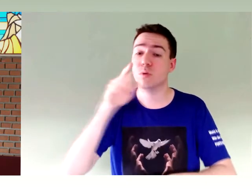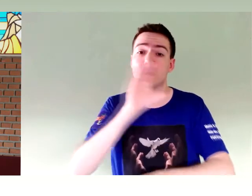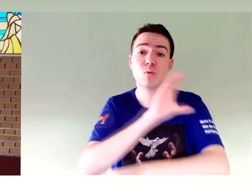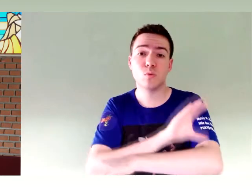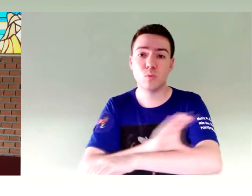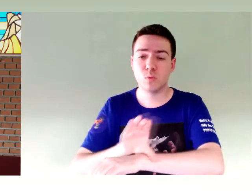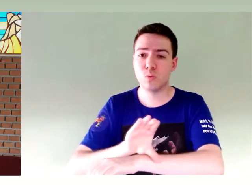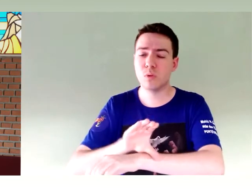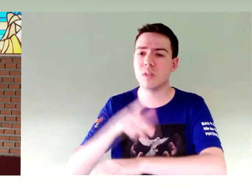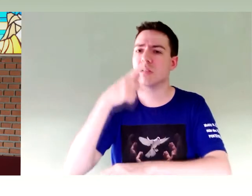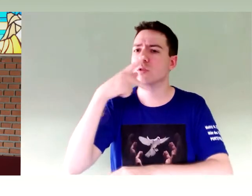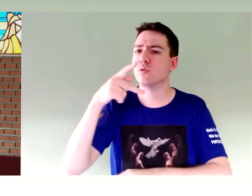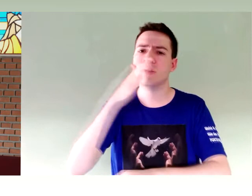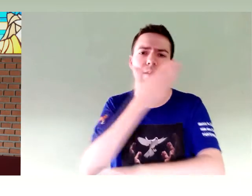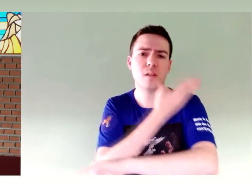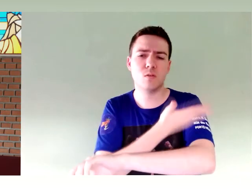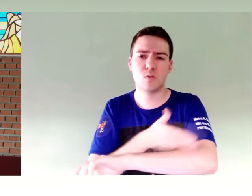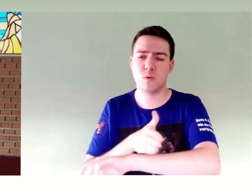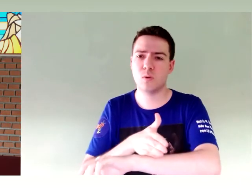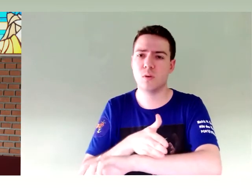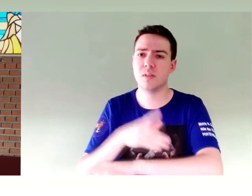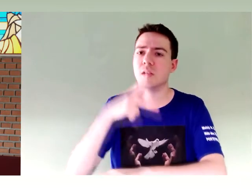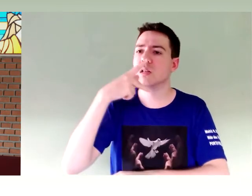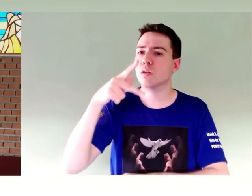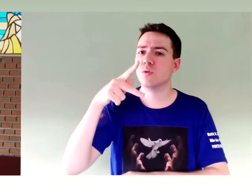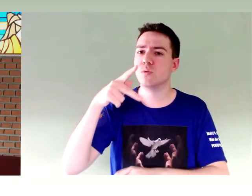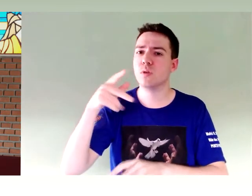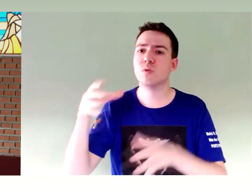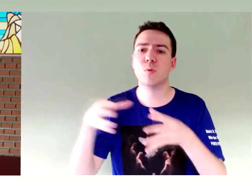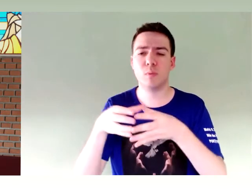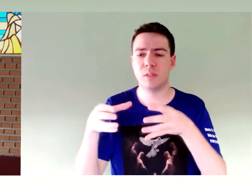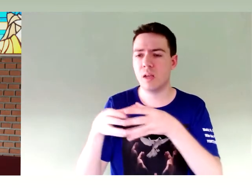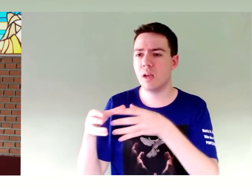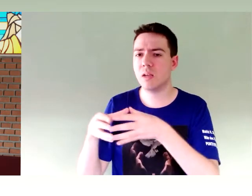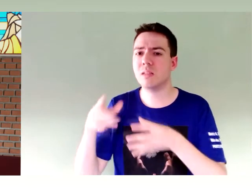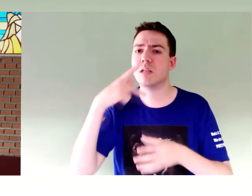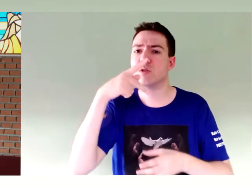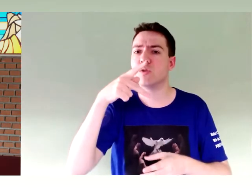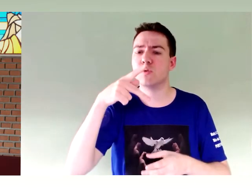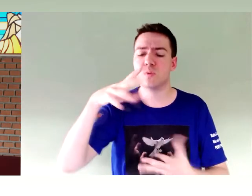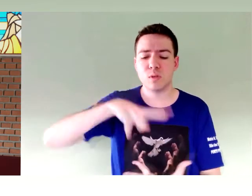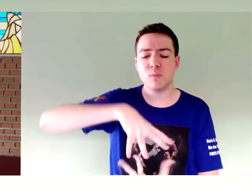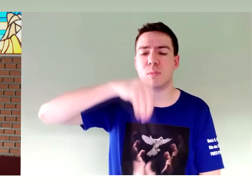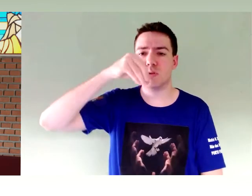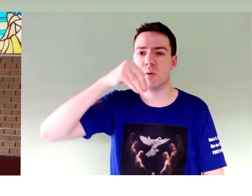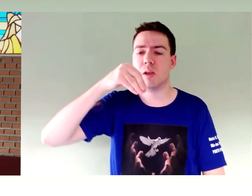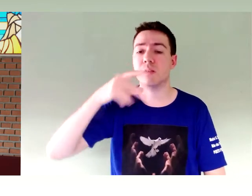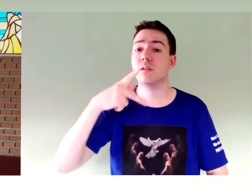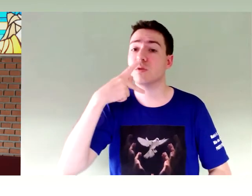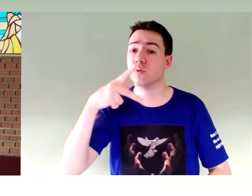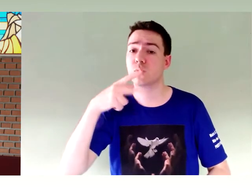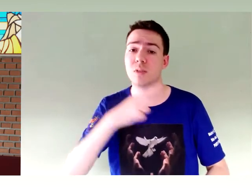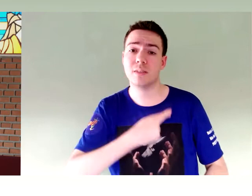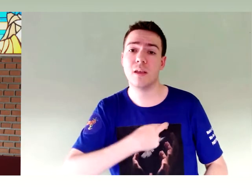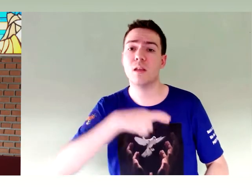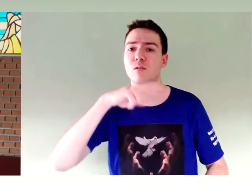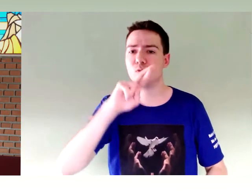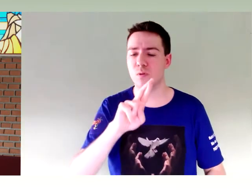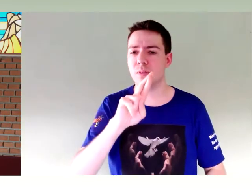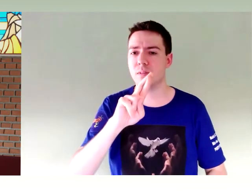suas culturas, nas suas tradições, nas suas instituições, nas suas riquezas espirituais, nas